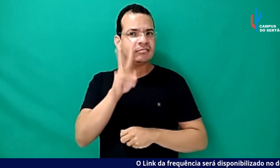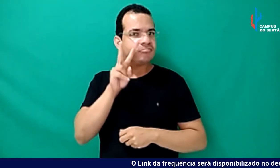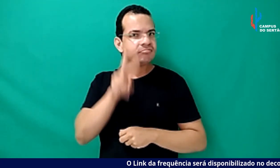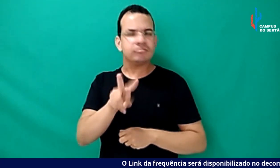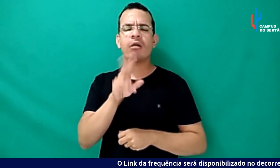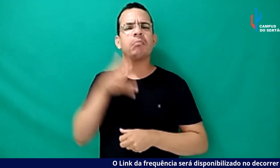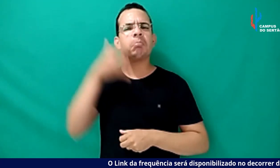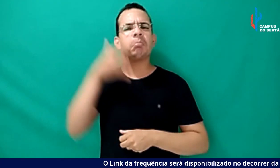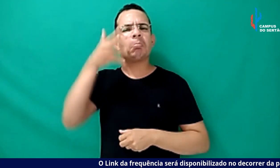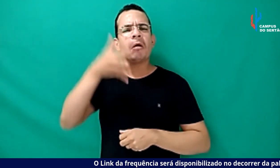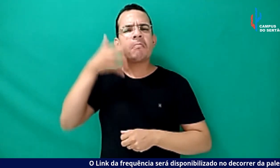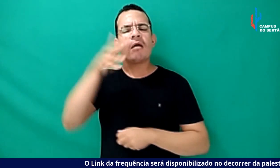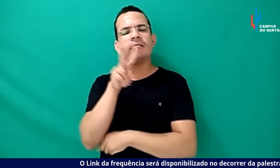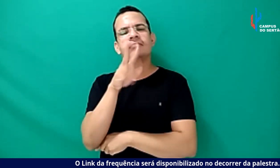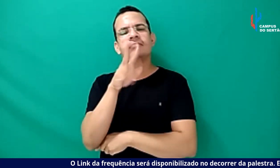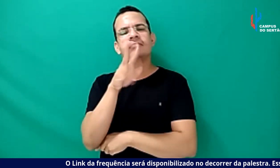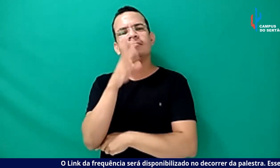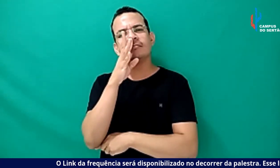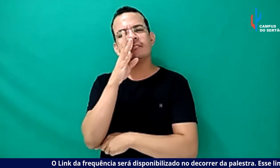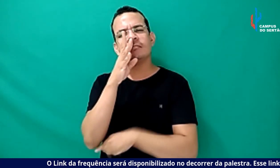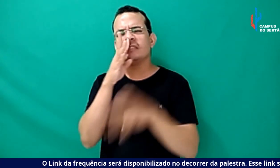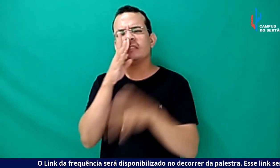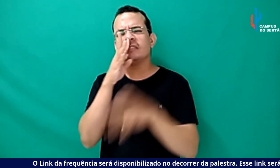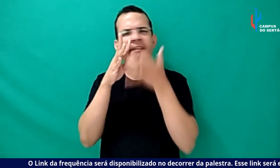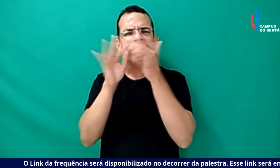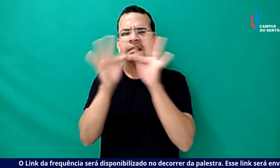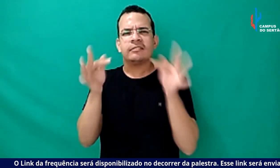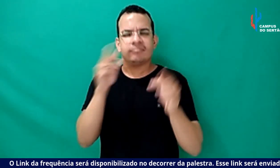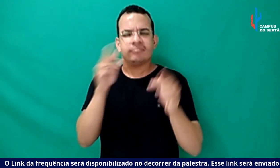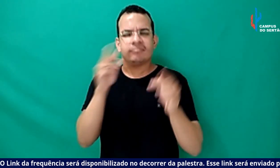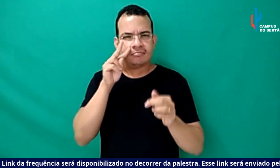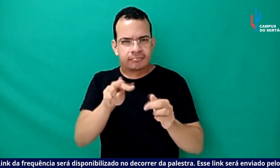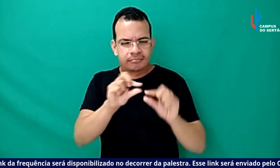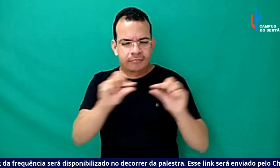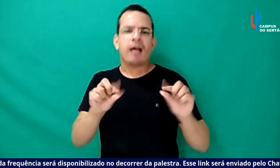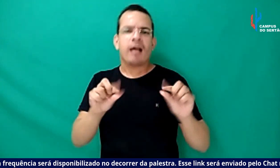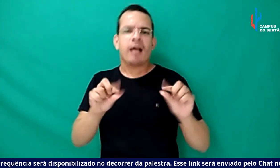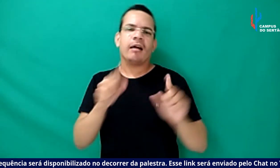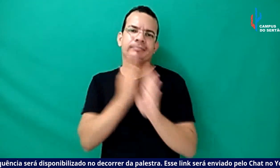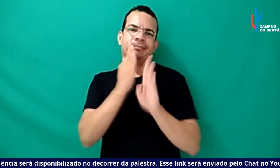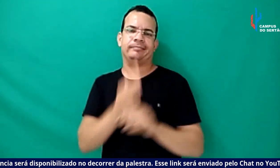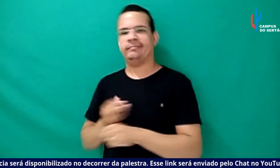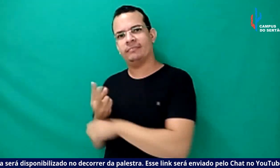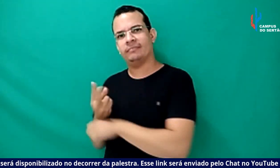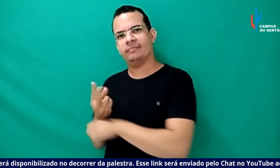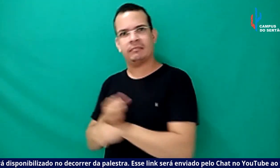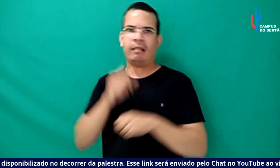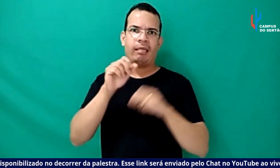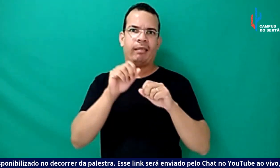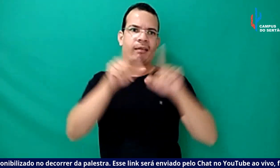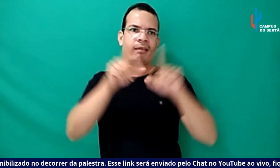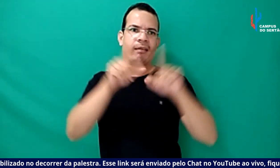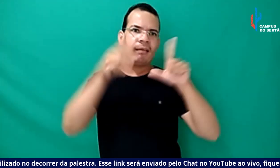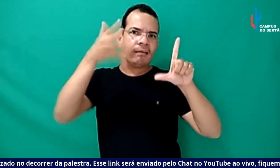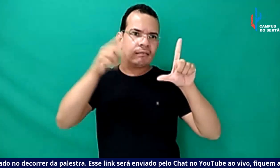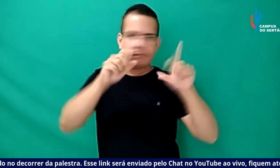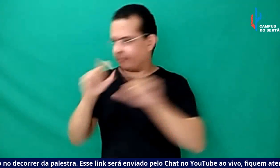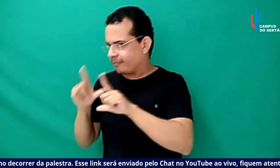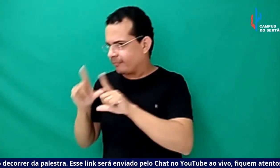informações através do link da frequência que está sendo disponibilizado no decorrer da palestra. Também será enviado para o chat.